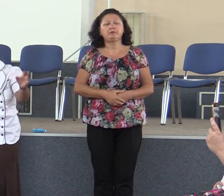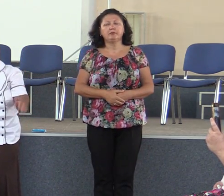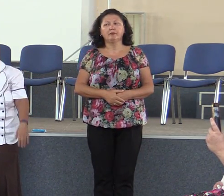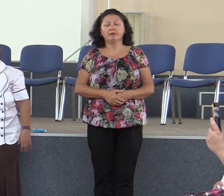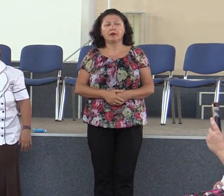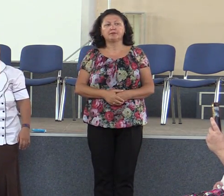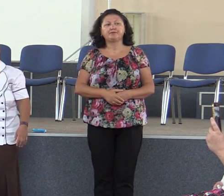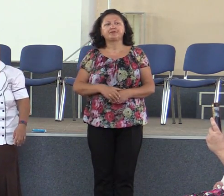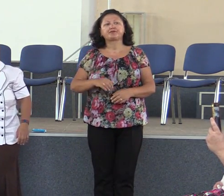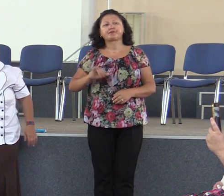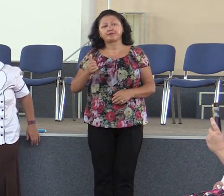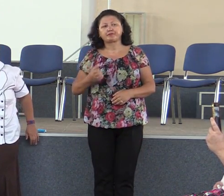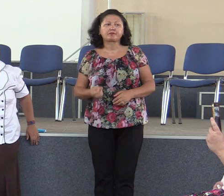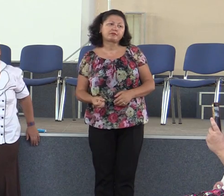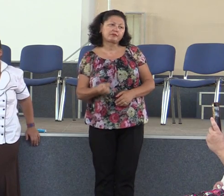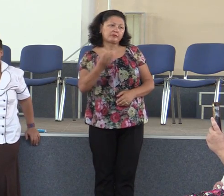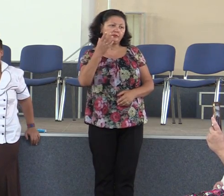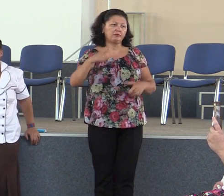Și ca creator.